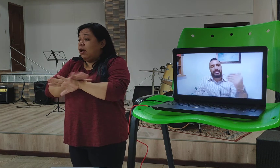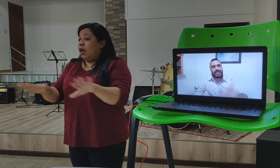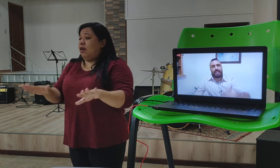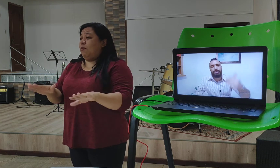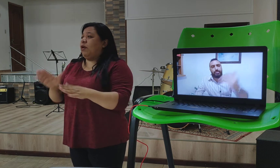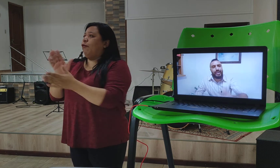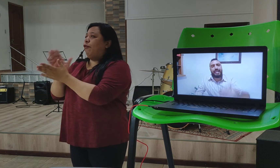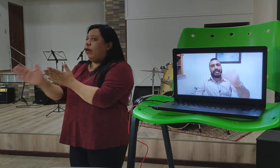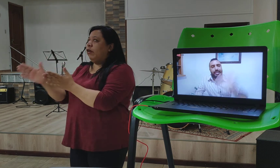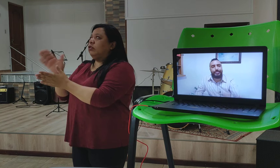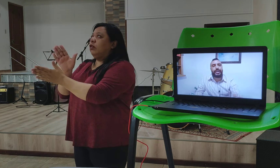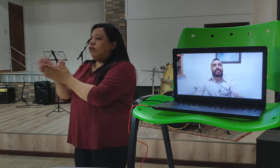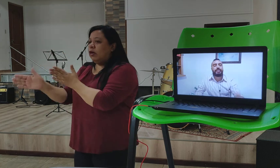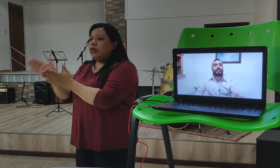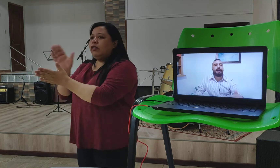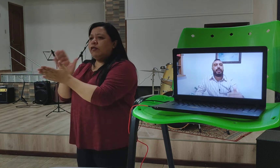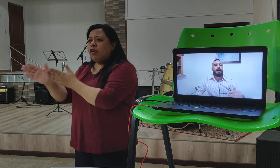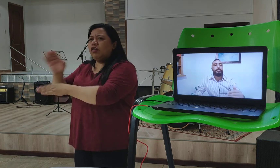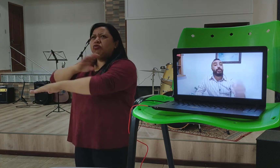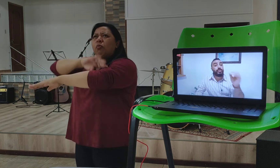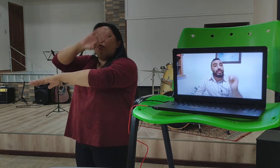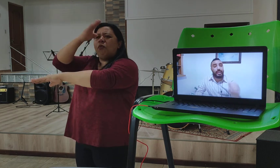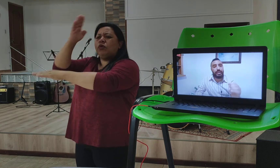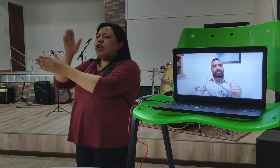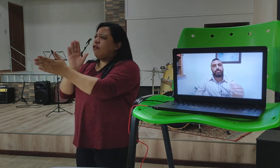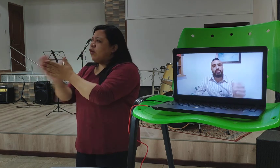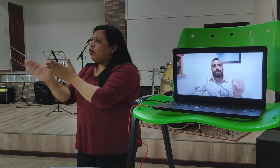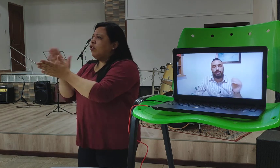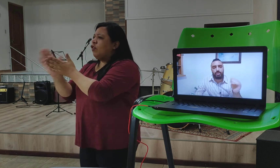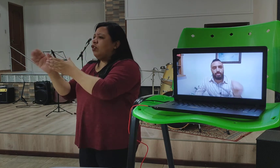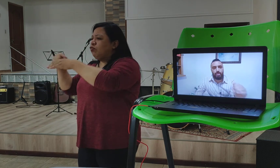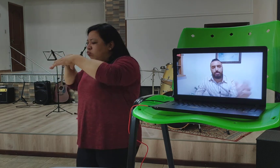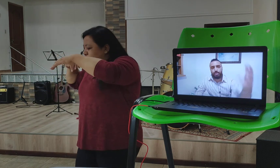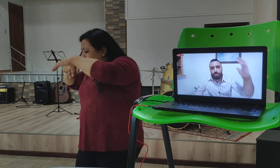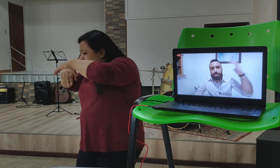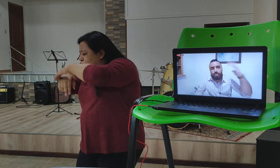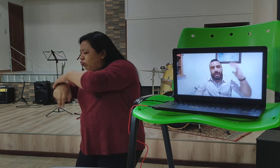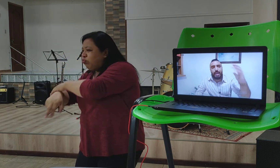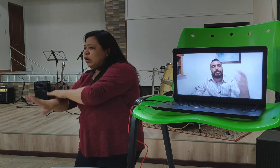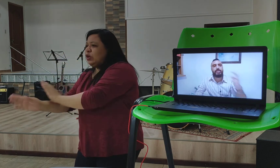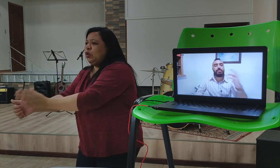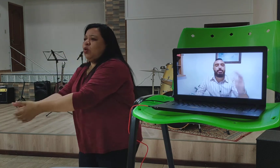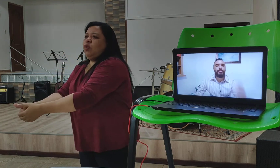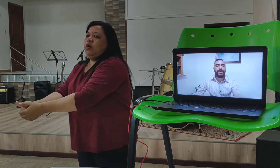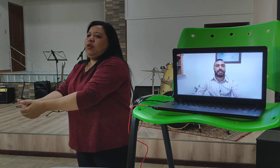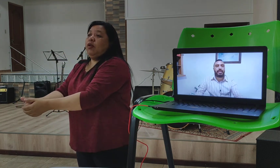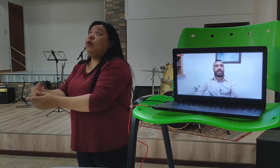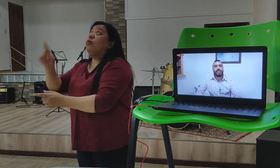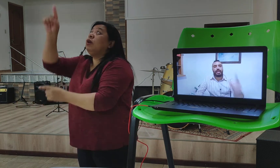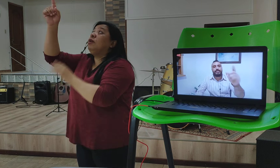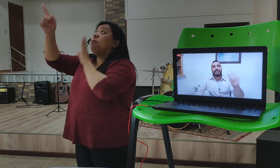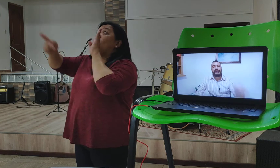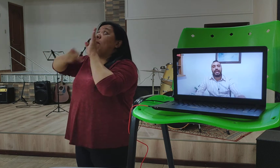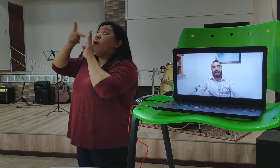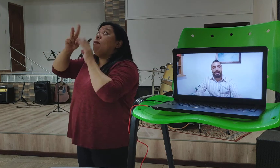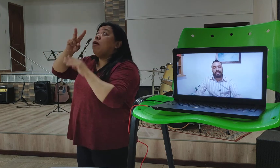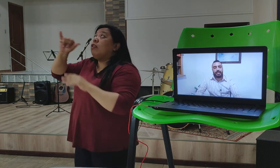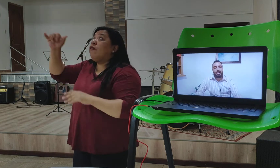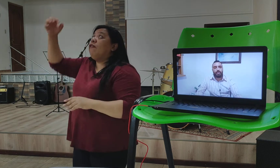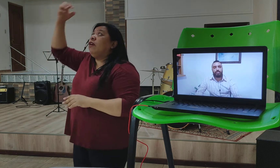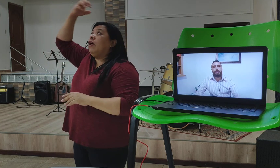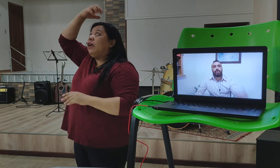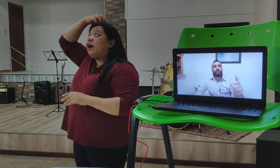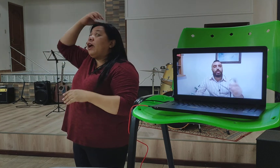meio ao deserto, vale, cavernas, por ter sobre os seus ombros, sobre sua cabeça, uma promessa de que ele seria